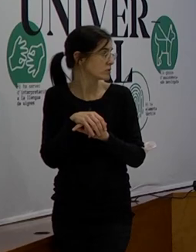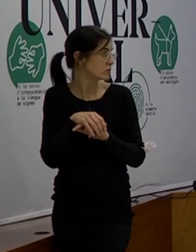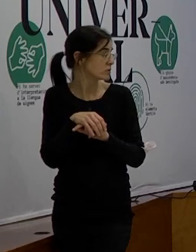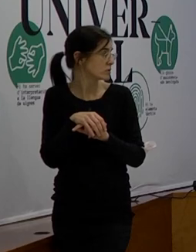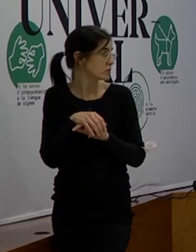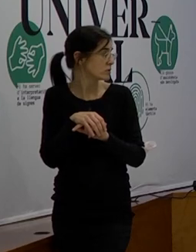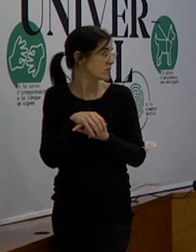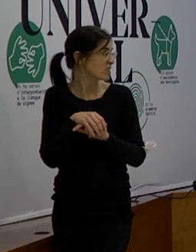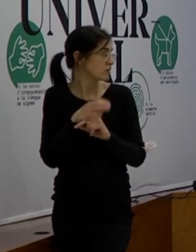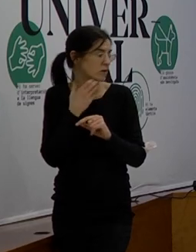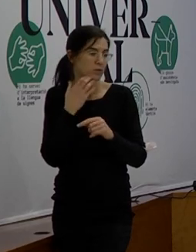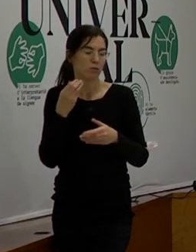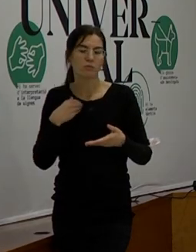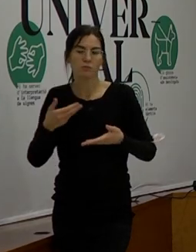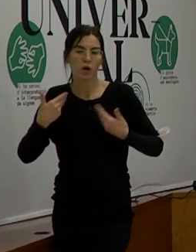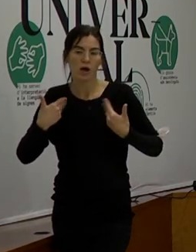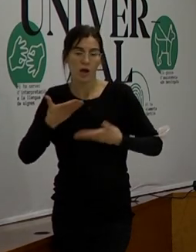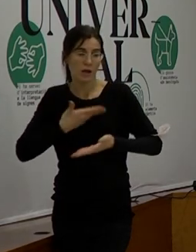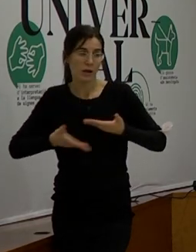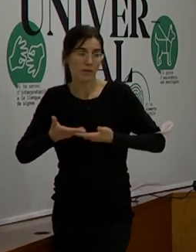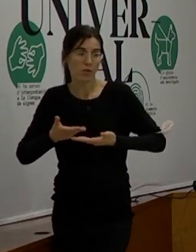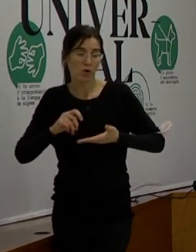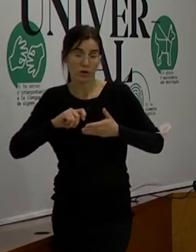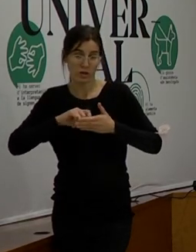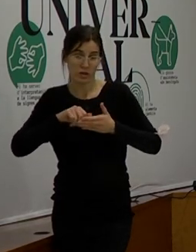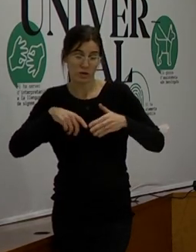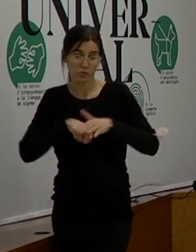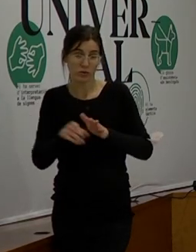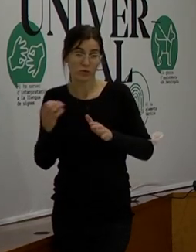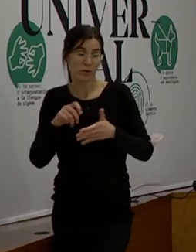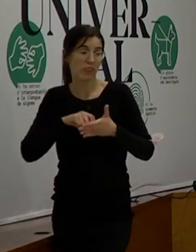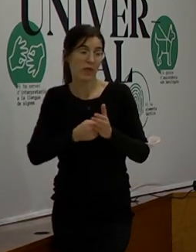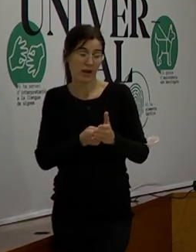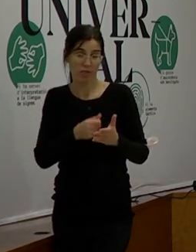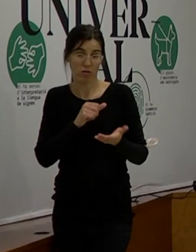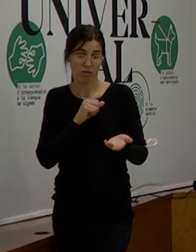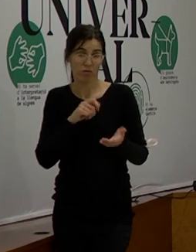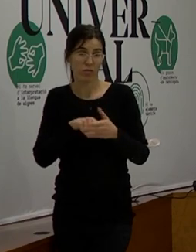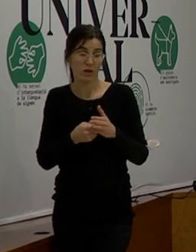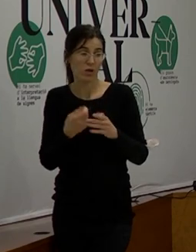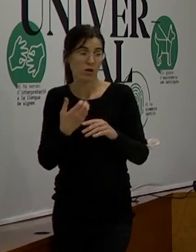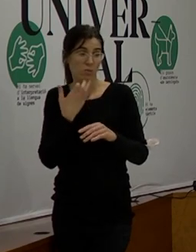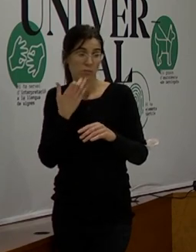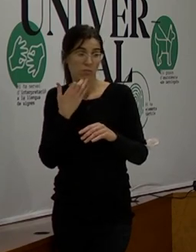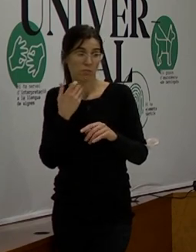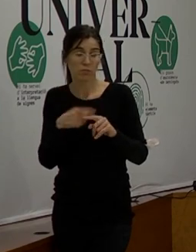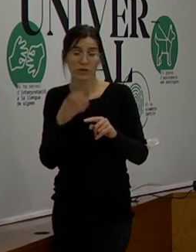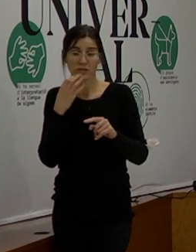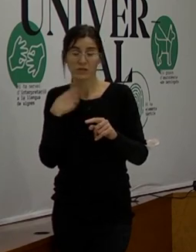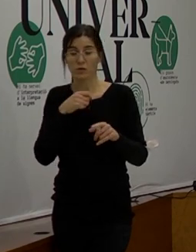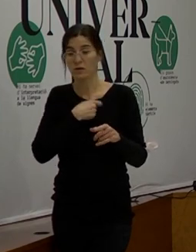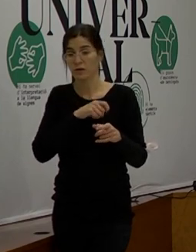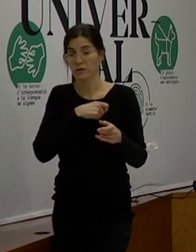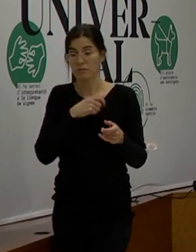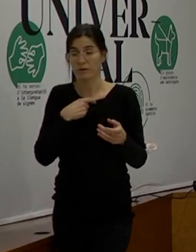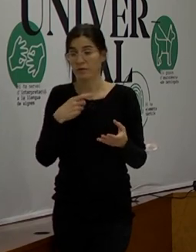A veure, el canvi d'inclusió ha d'estar tancat. Per què ha d'estar tancat? Perquè l'Espanya, si no, seria un francès,